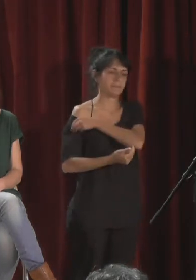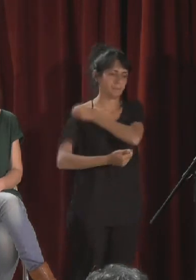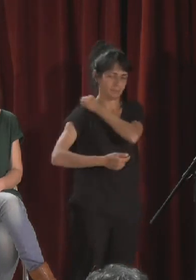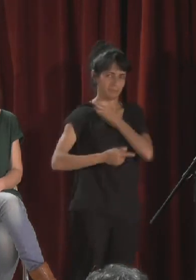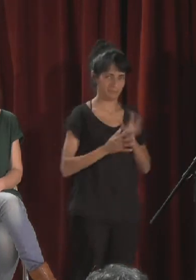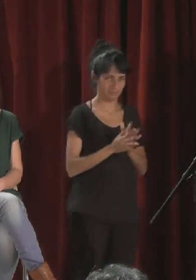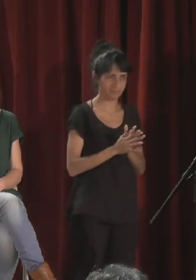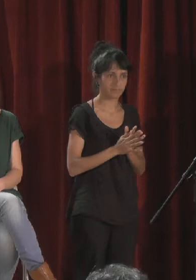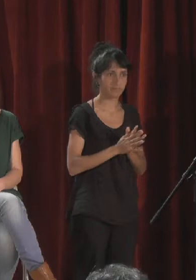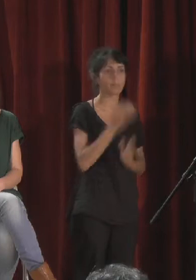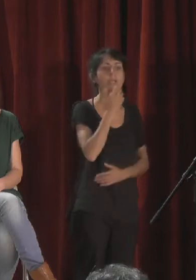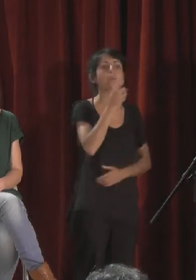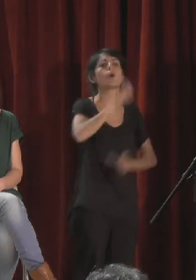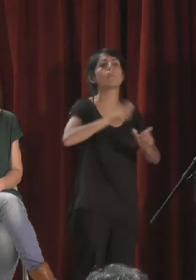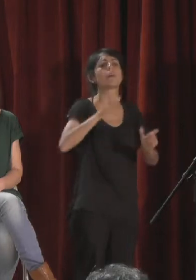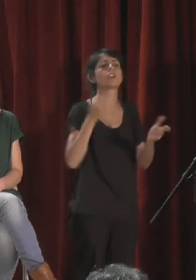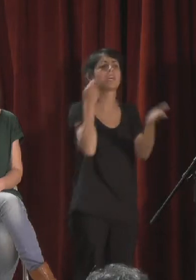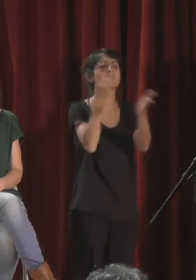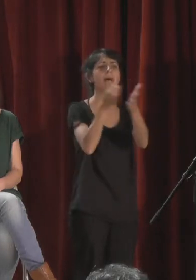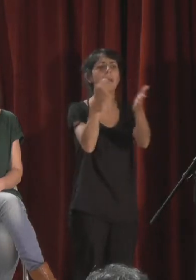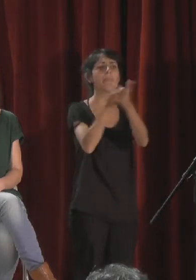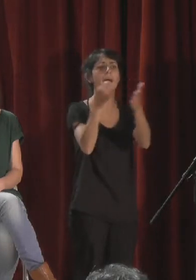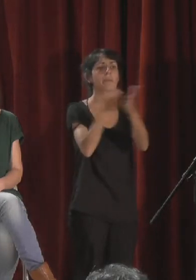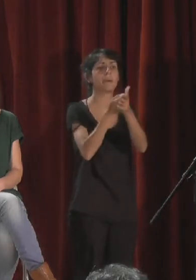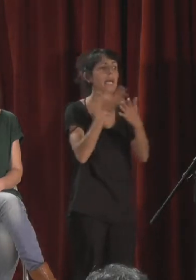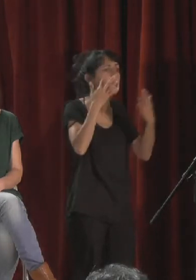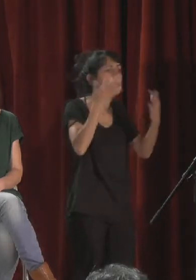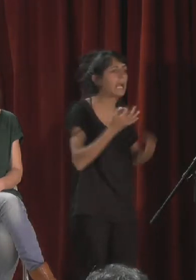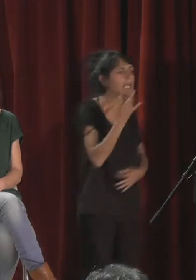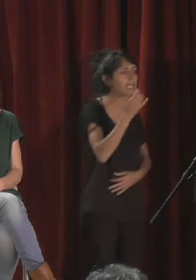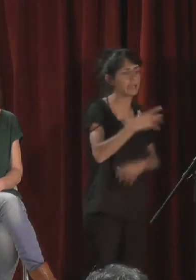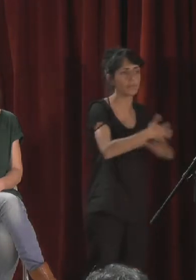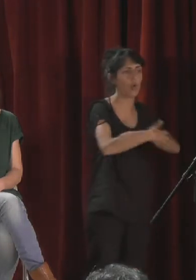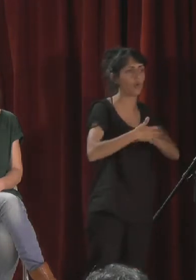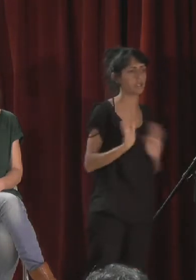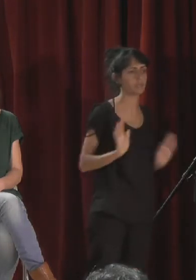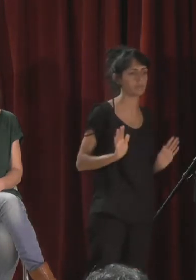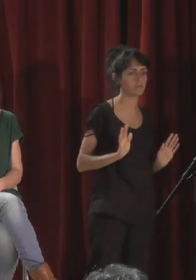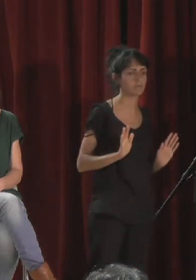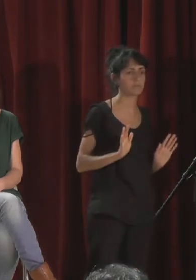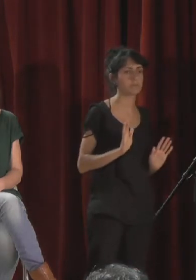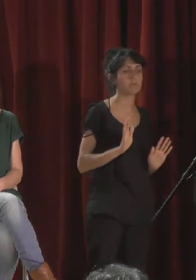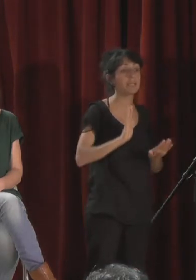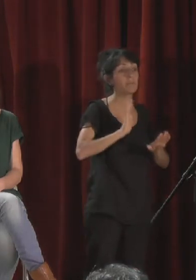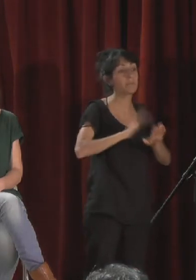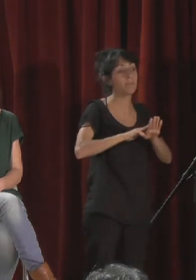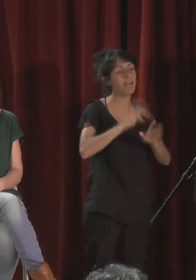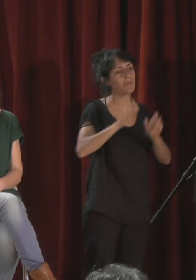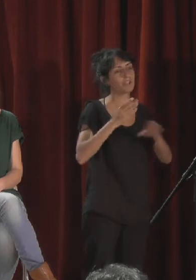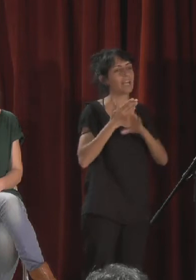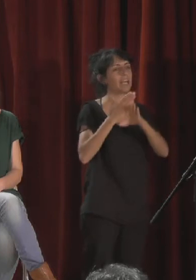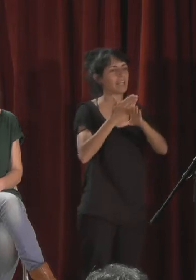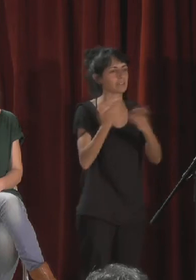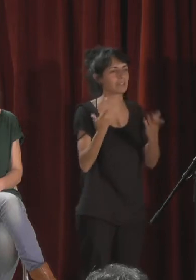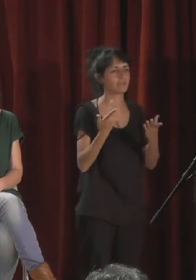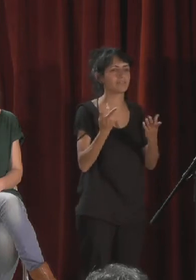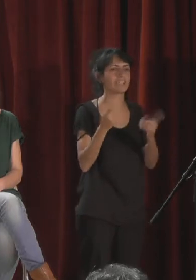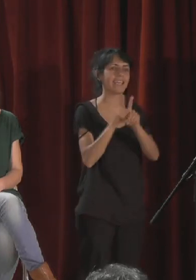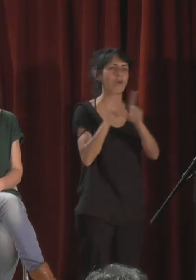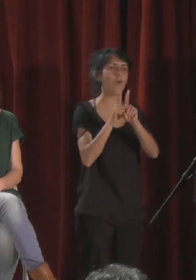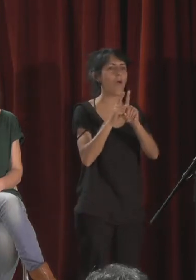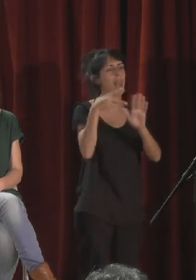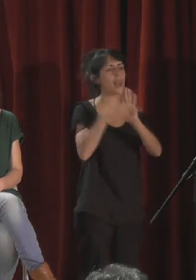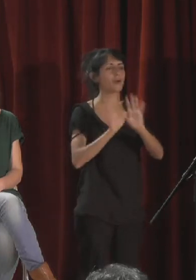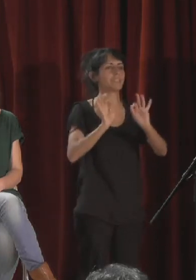pagan máis impostos neste país son os que teñen menos cartos. E para o resto se reservan amnistías fiscais.